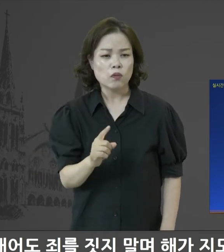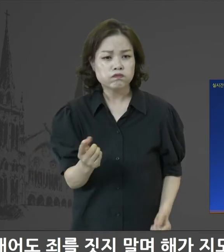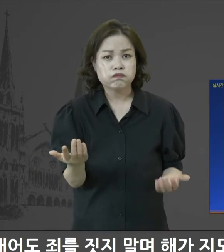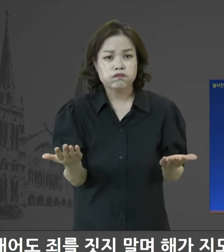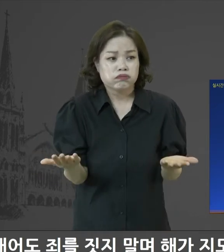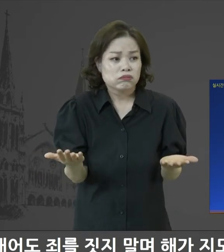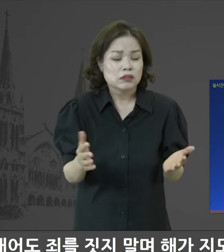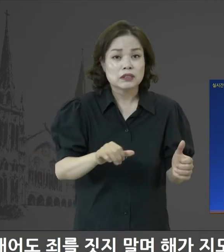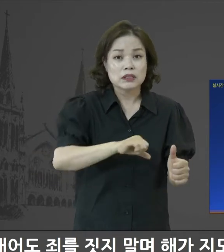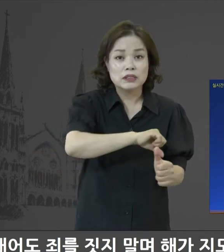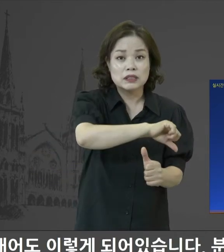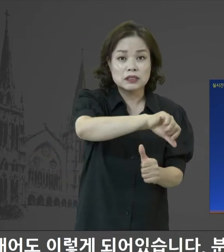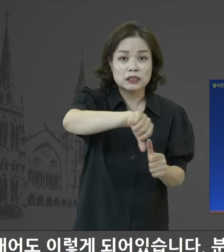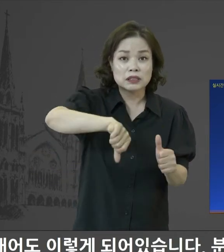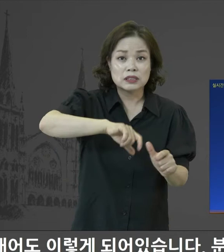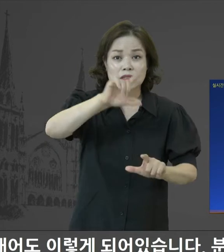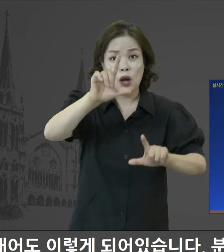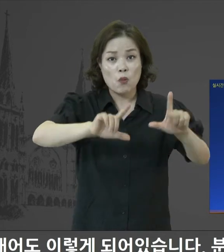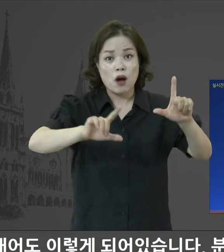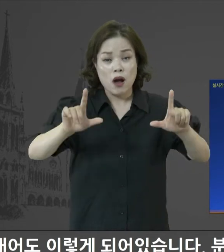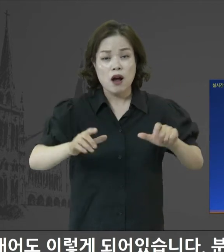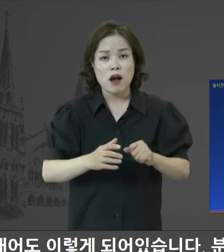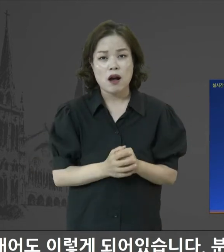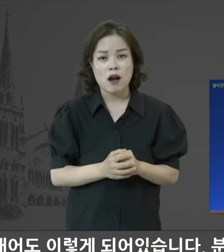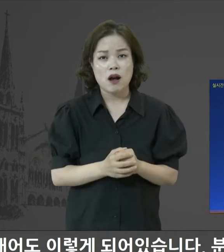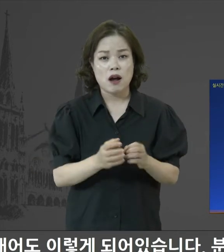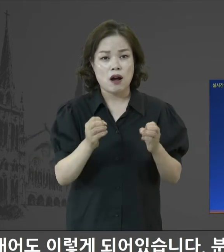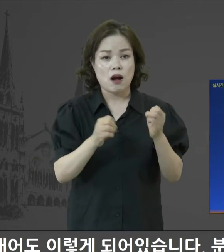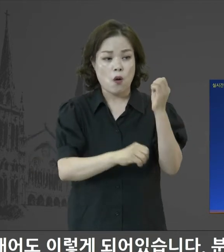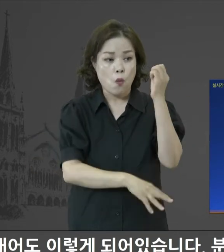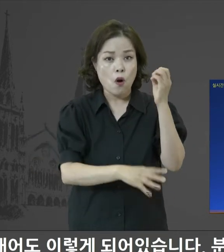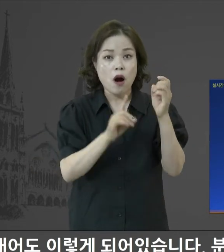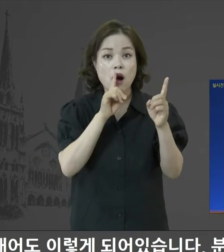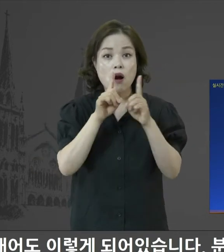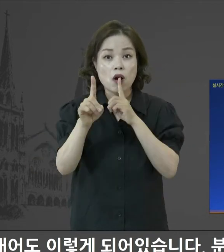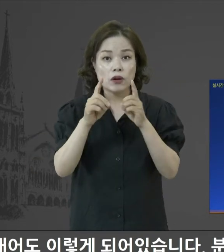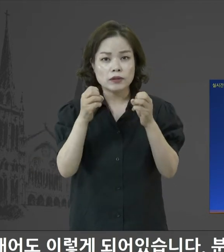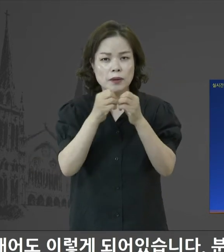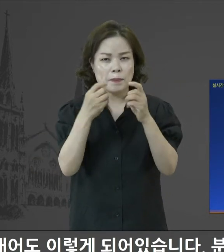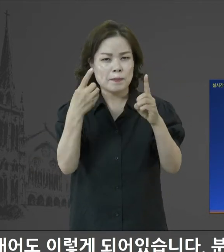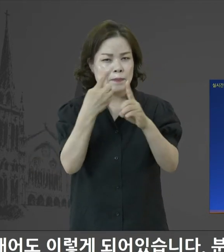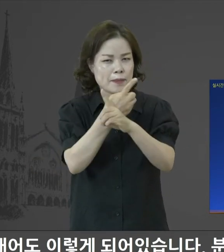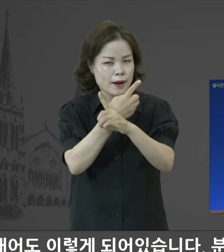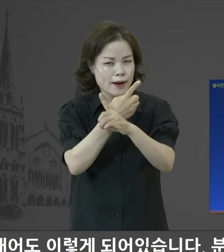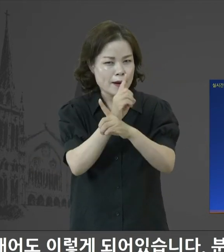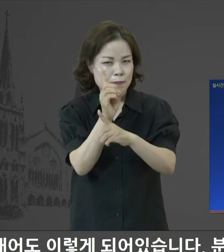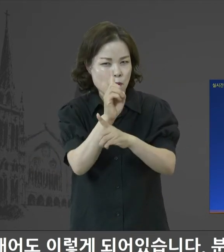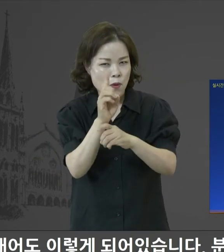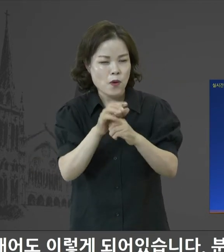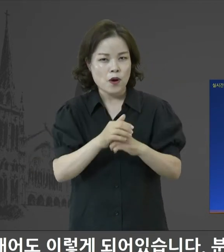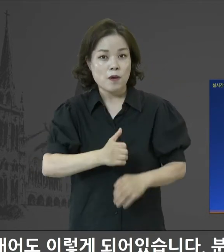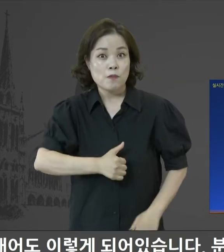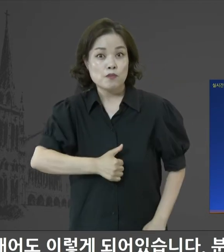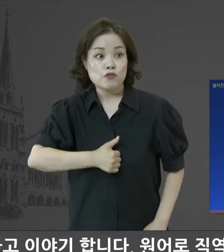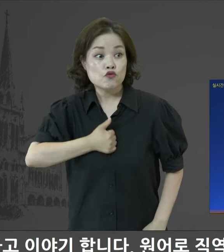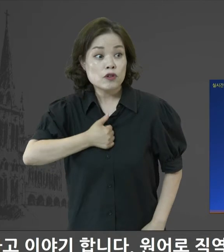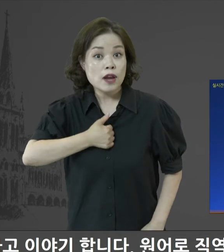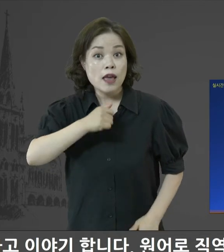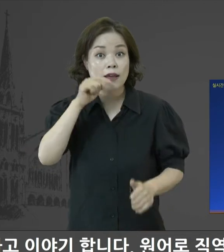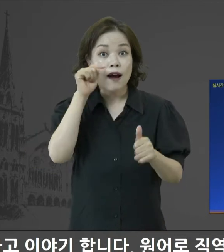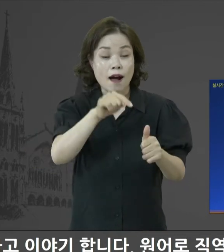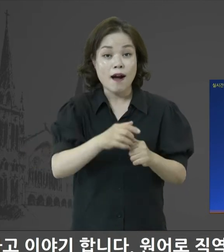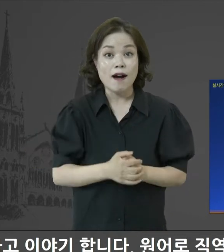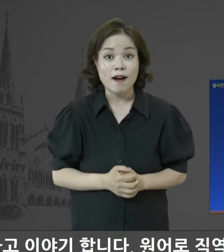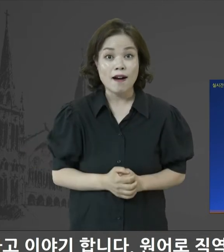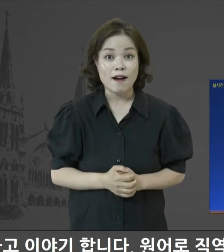없는 상황이라고 이야기하고 있는 것이죠. 원어를 직역해 보면 더 흥미롭습니다. 분을 내라 이렇게 되어